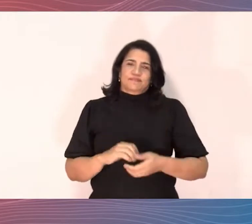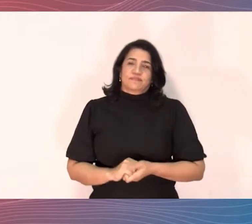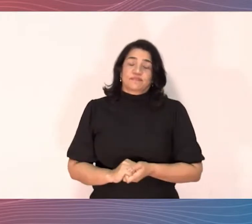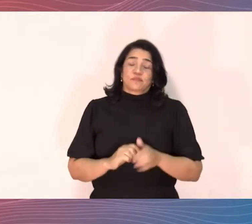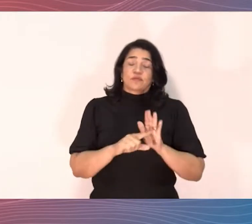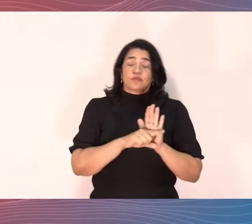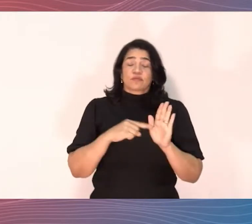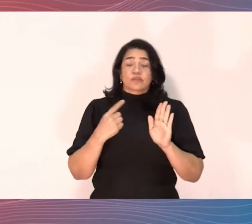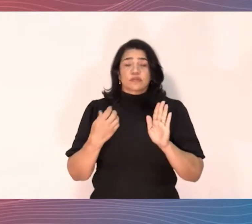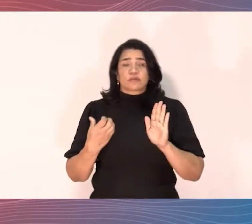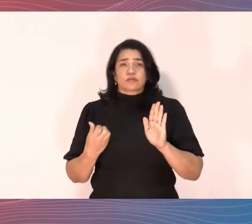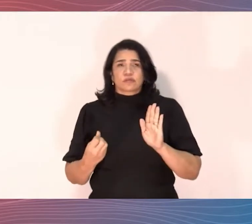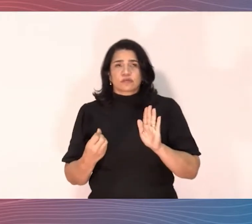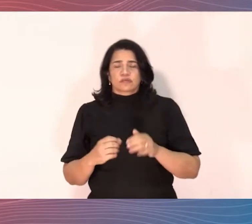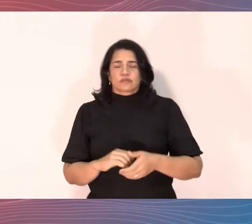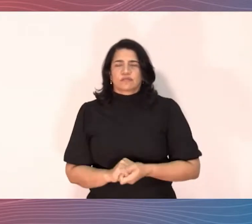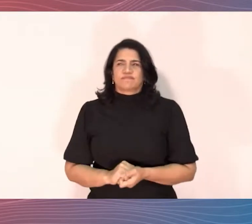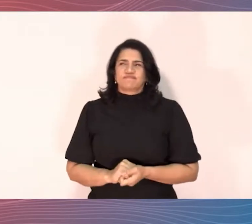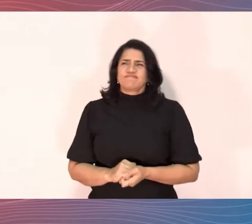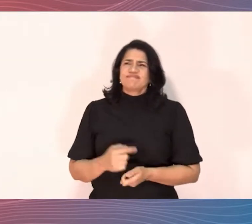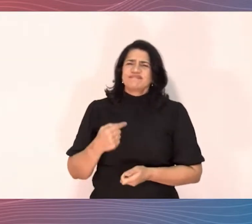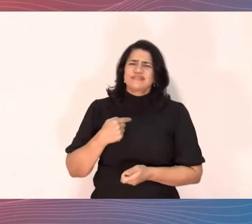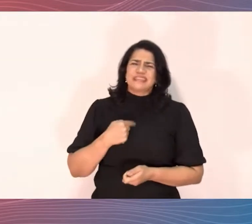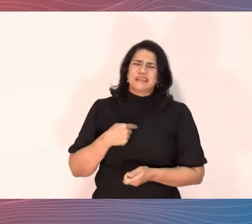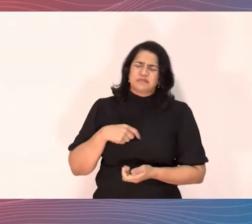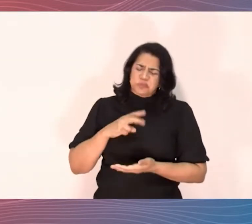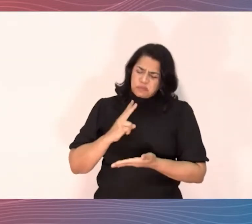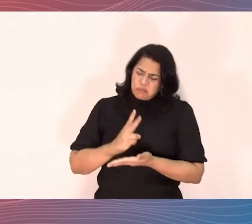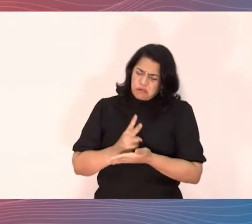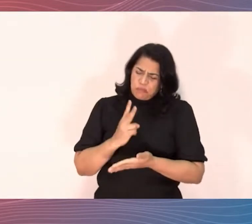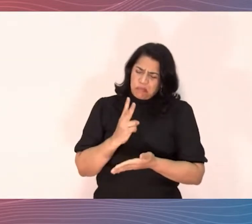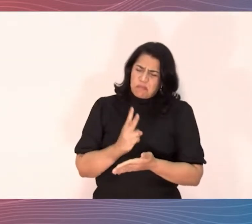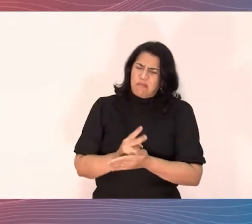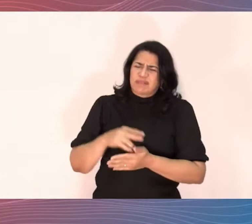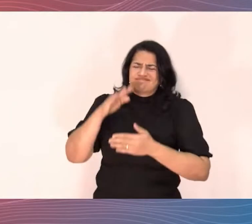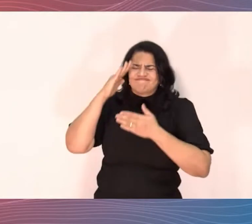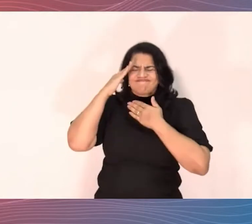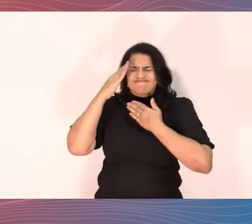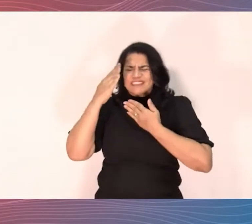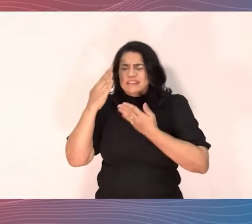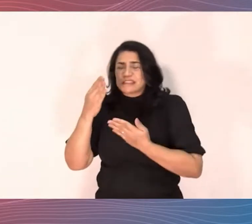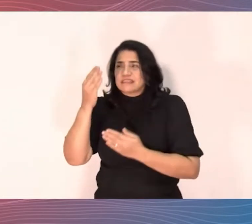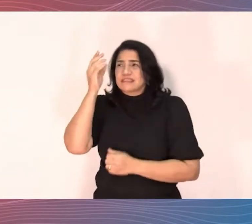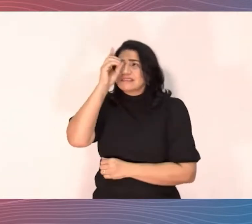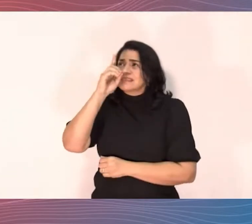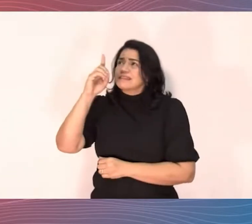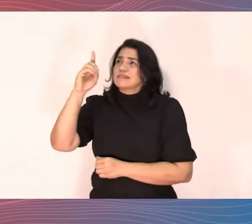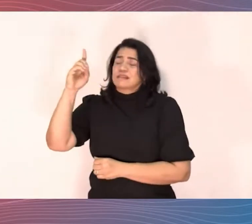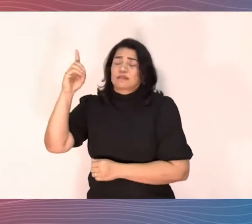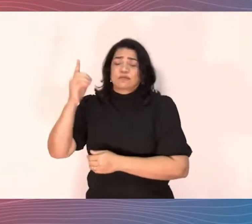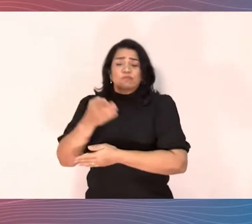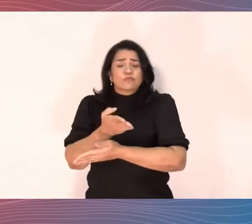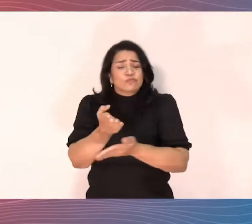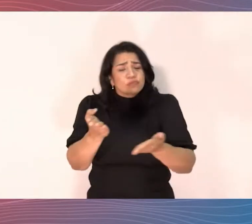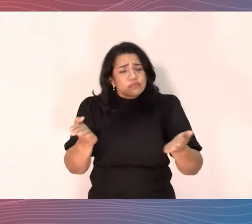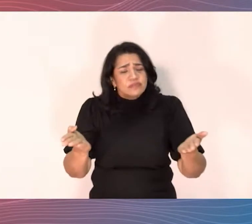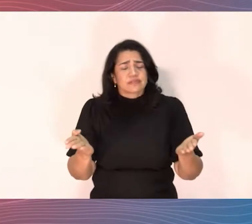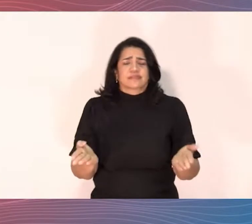Versículo 16: não cesso de dar graças por vós, fazendo menção de vós nas minhas